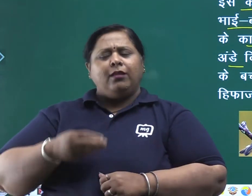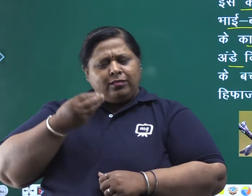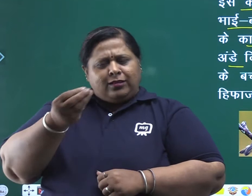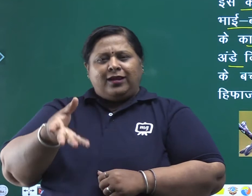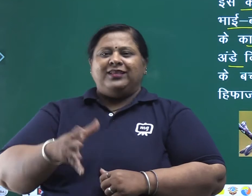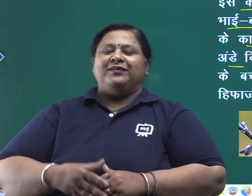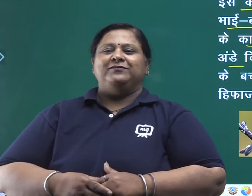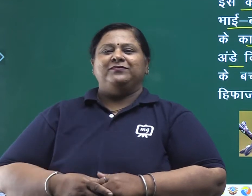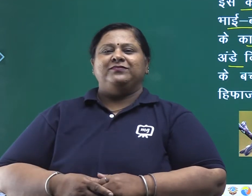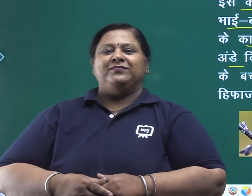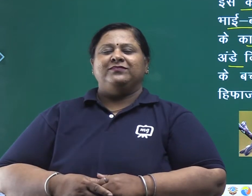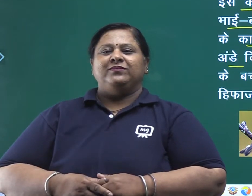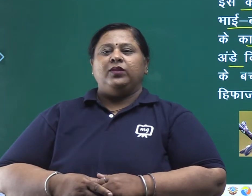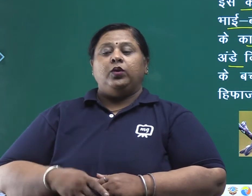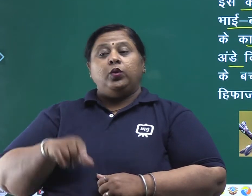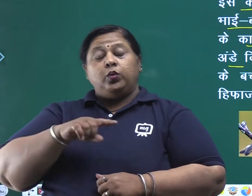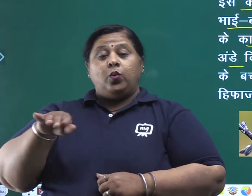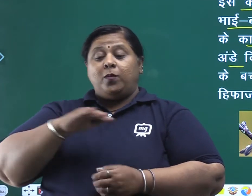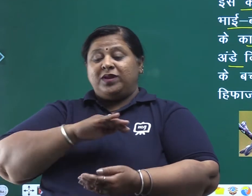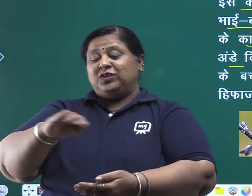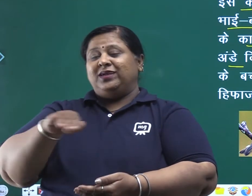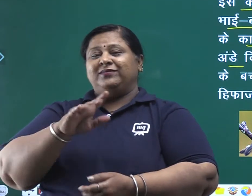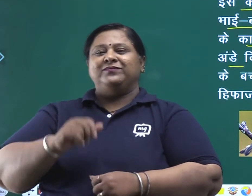दिए थे। दोनों बच्चे